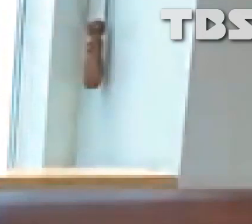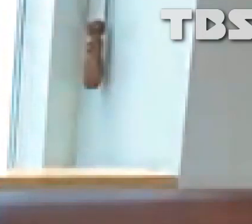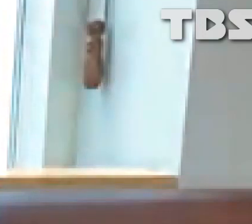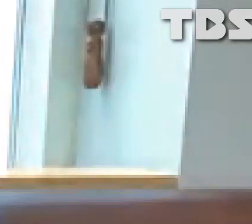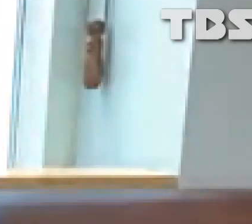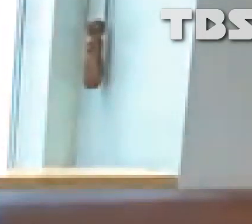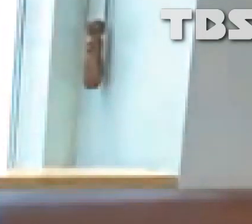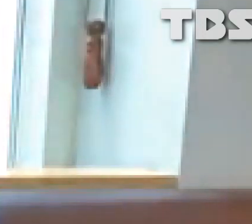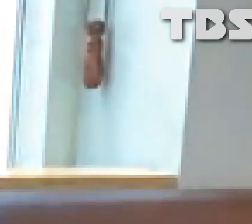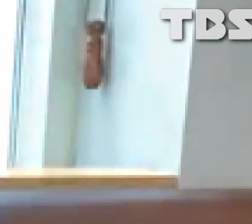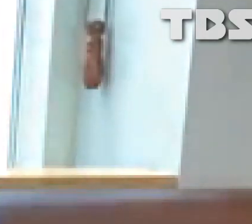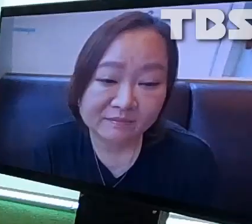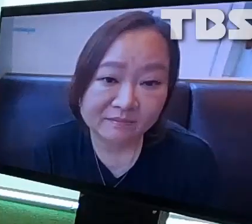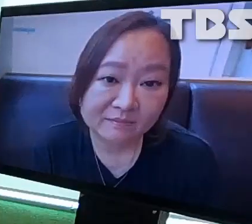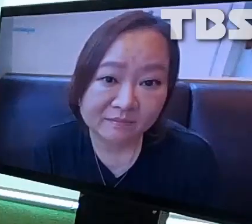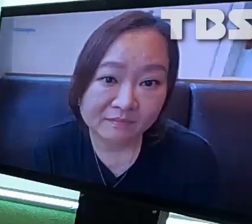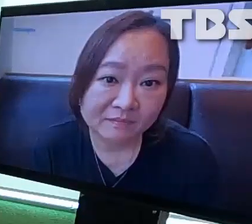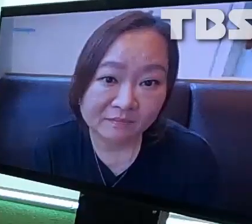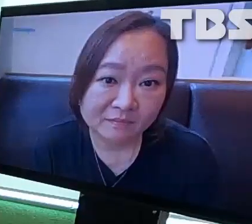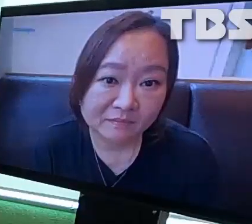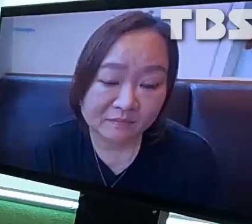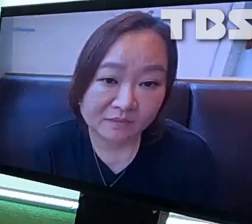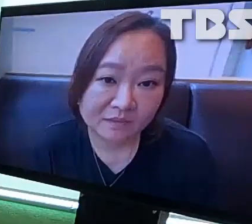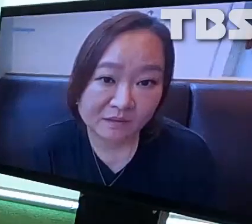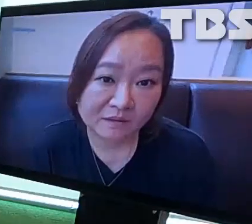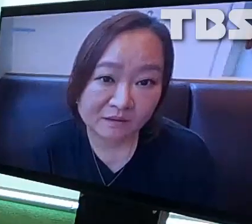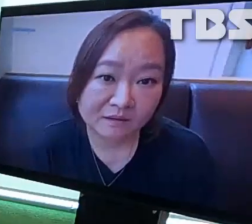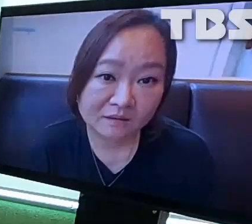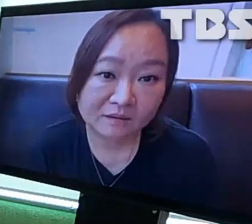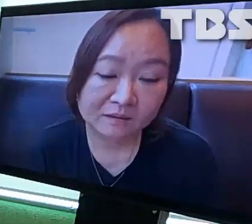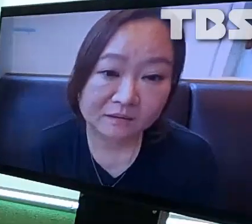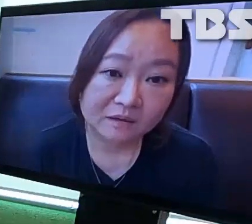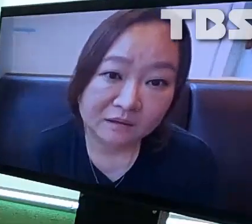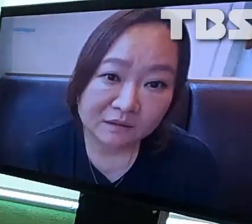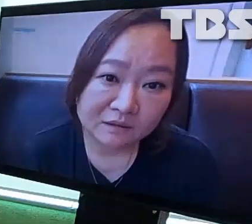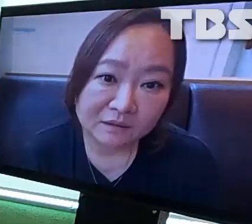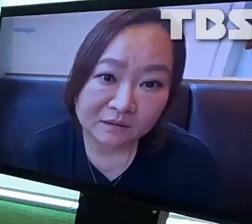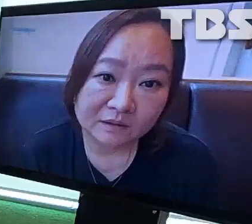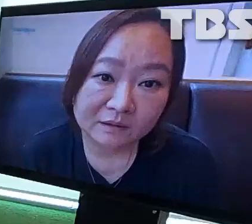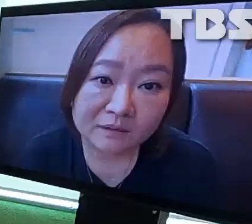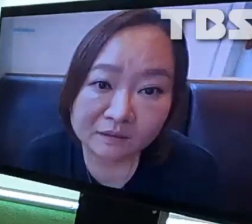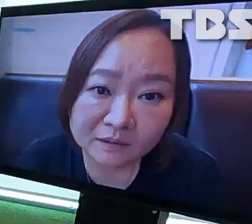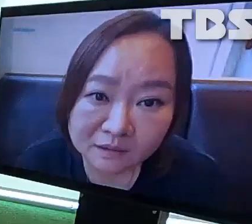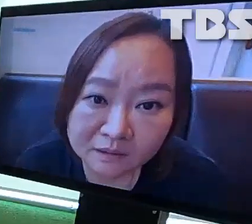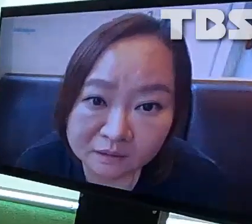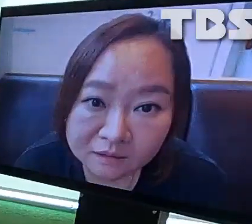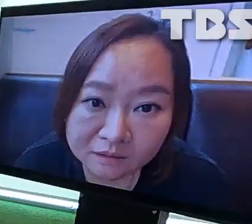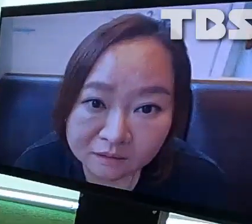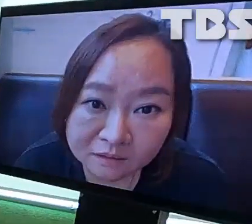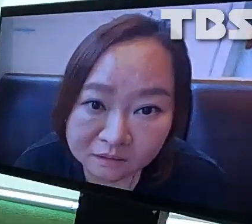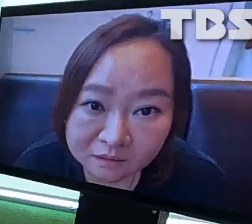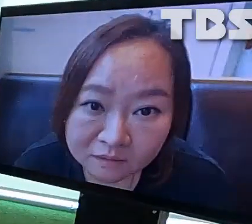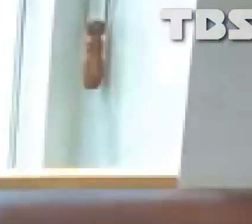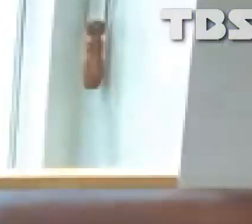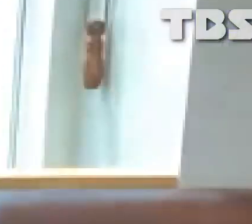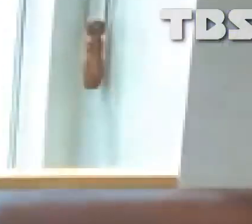안녕하십니까. 네. 그 BTS 수어 댄스를 보신 농인분들의 반응은 어떠십니까?